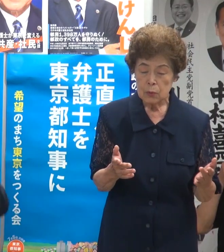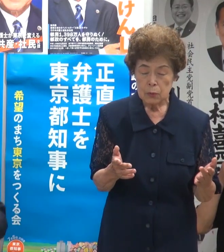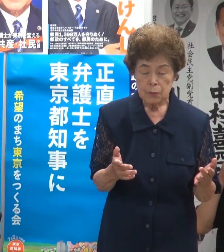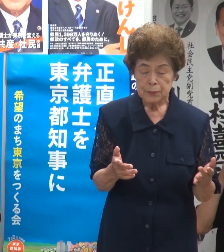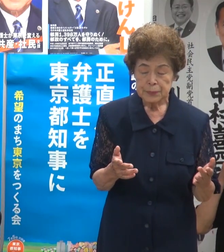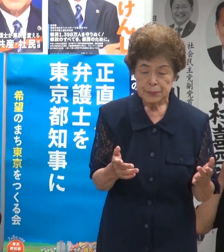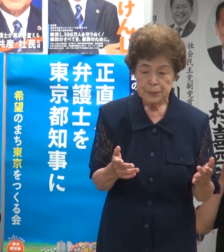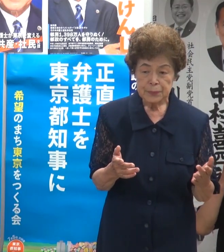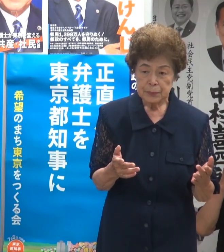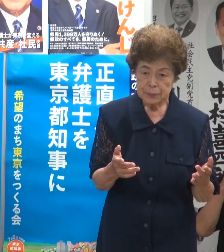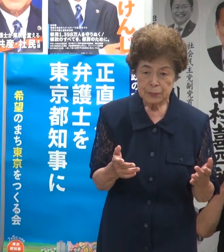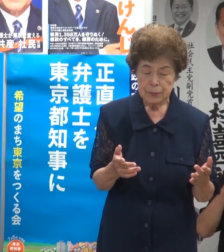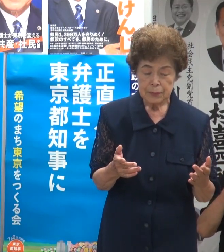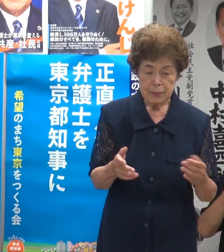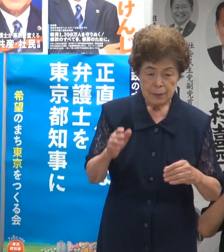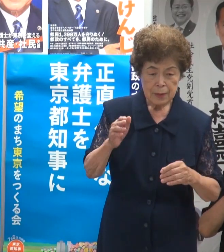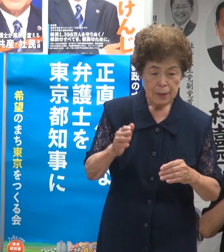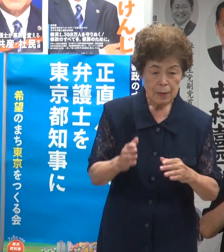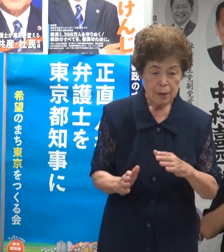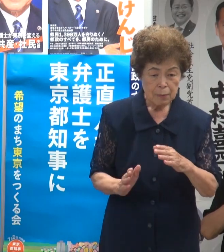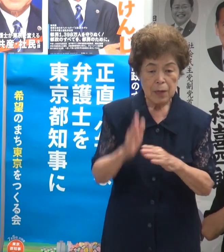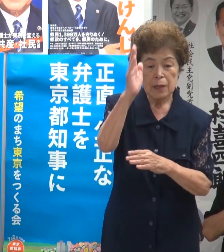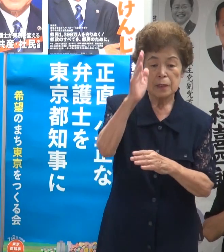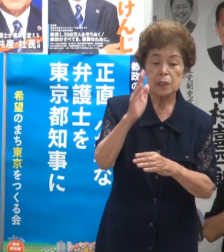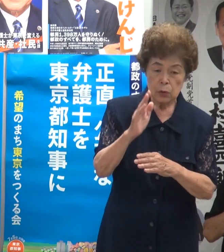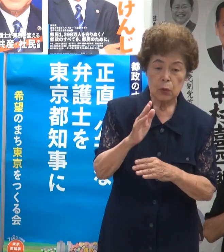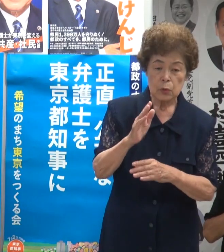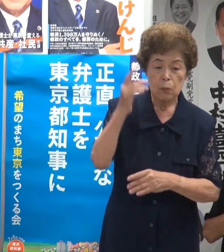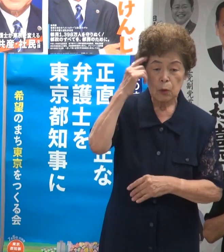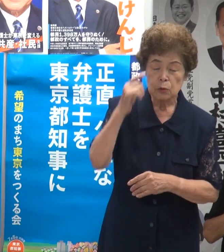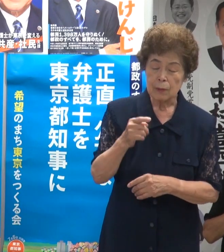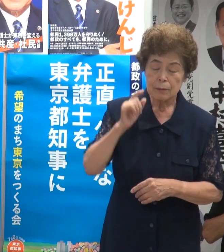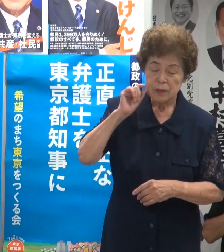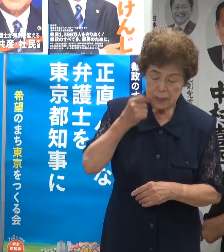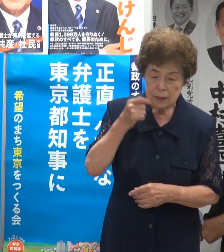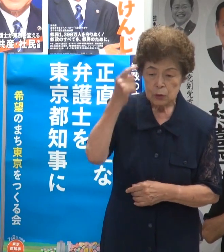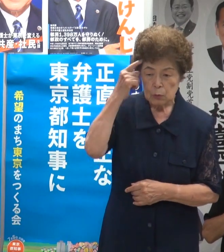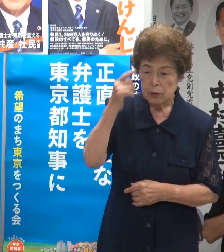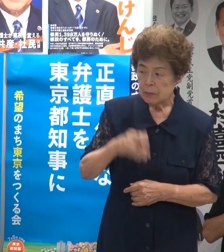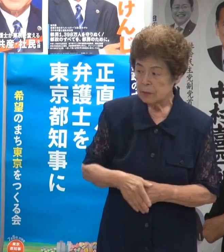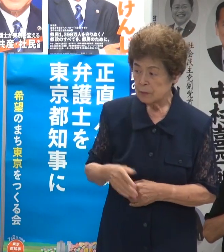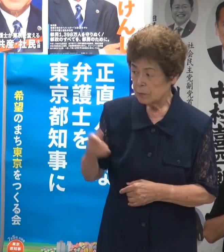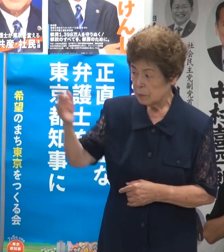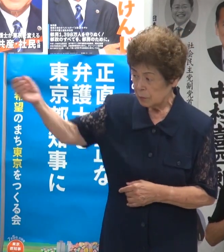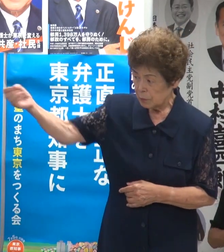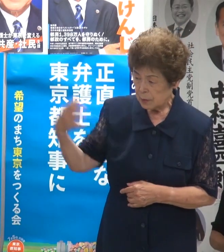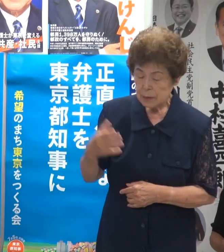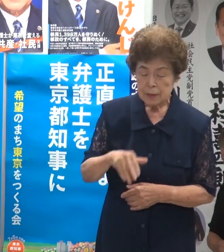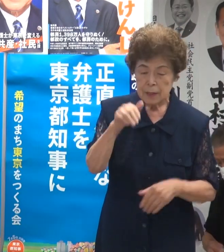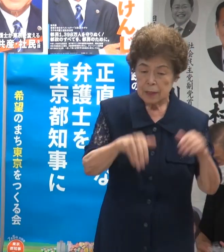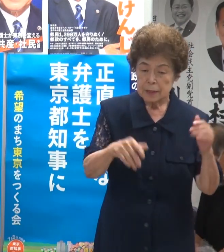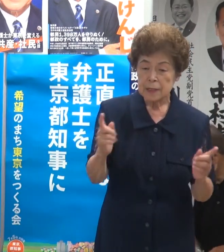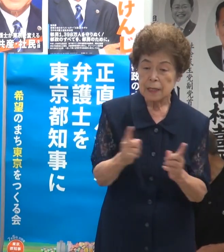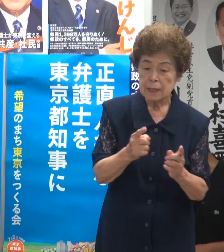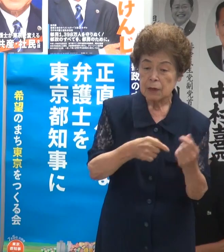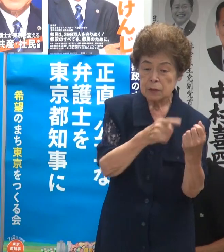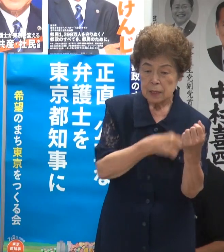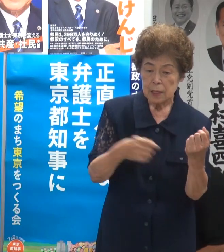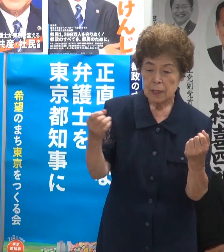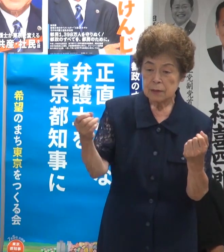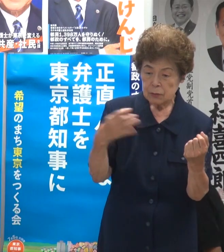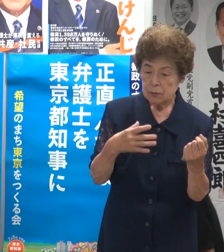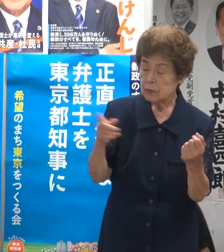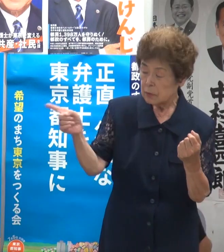まあ勝とうというのはねなかなか難しいと思いますね。 先代の力ってさっき言った そうそう、うん、 ありがとう